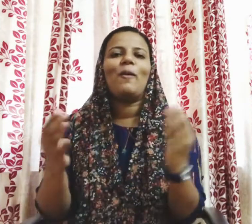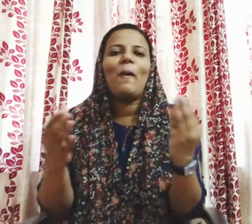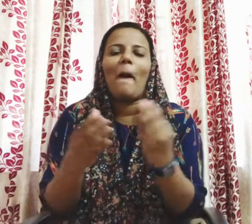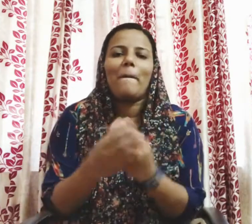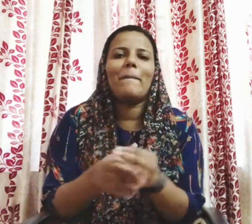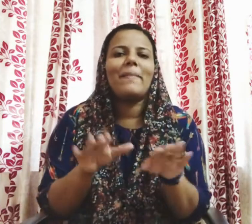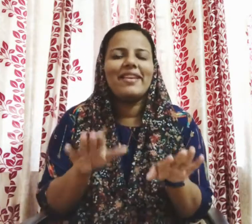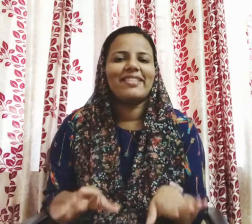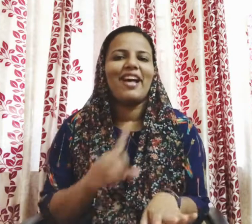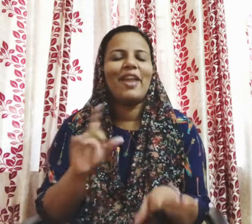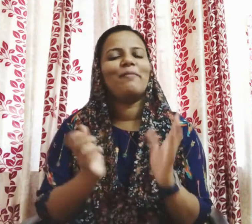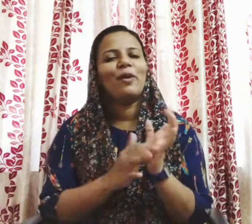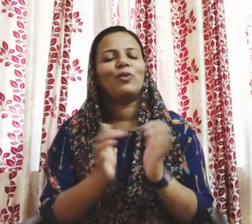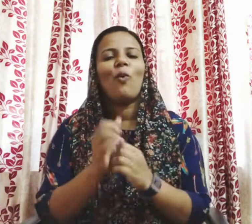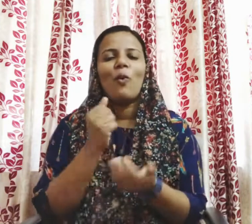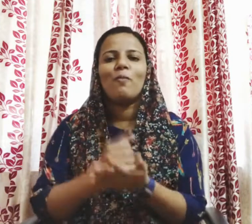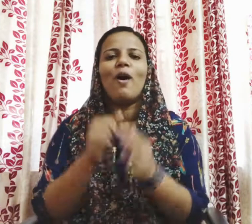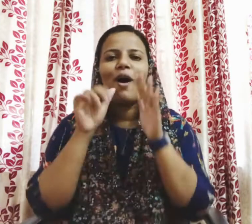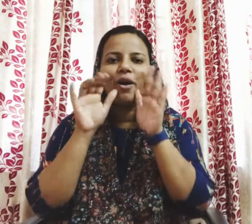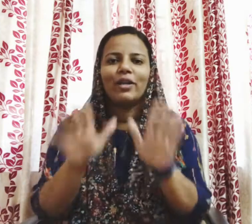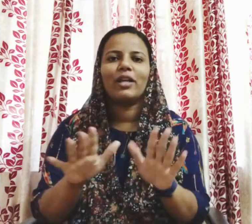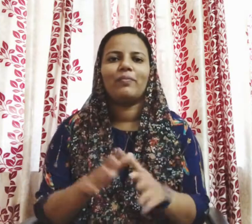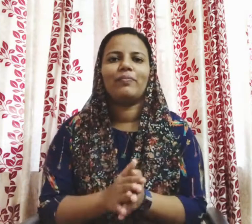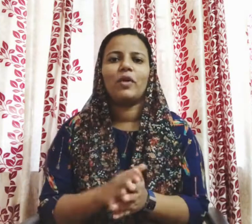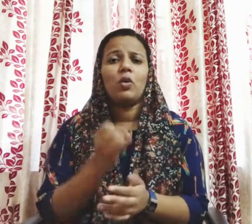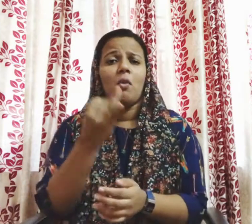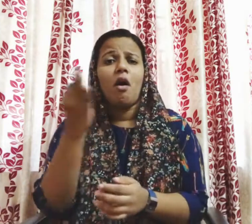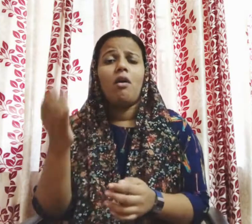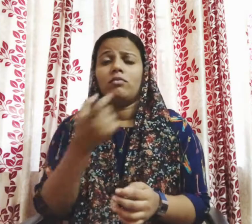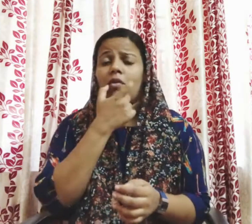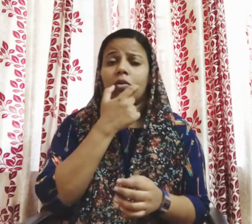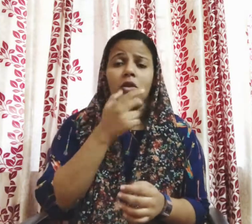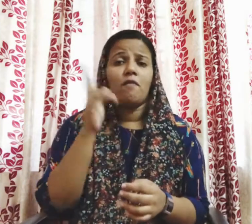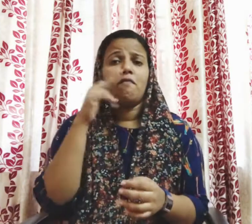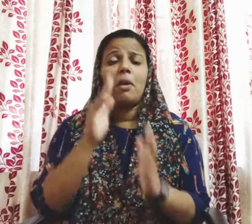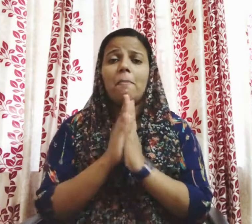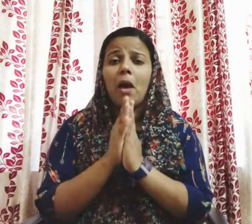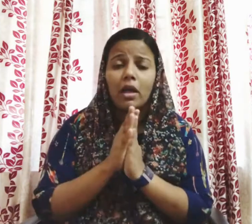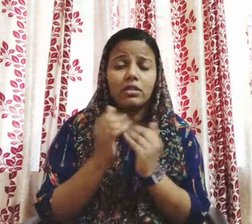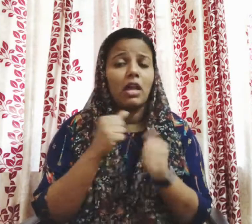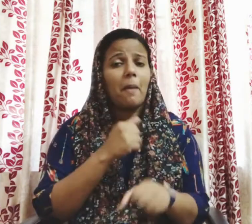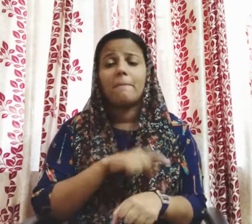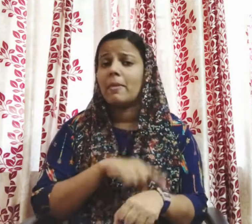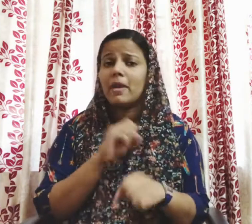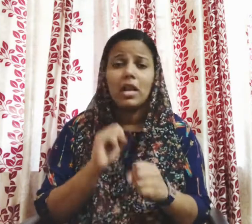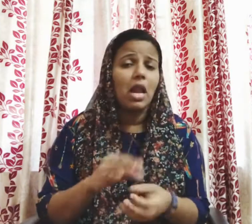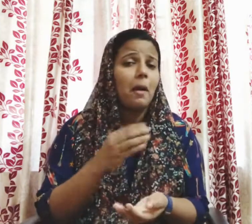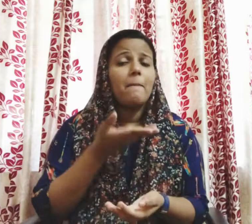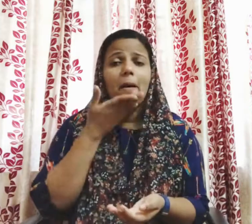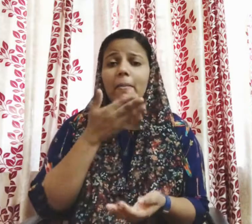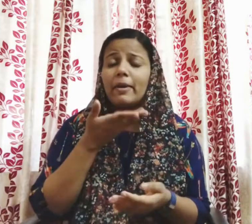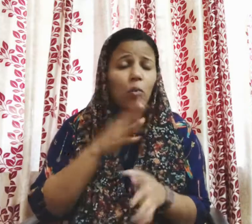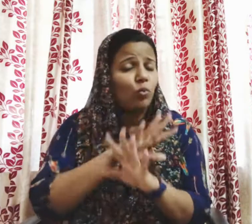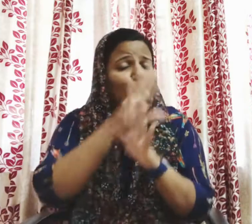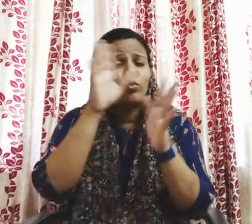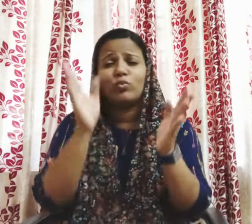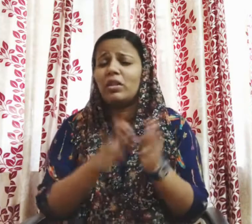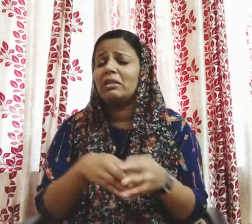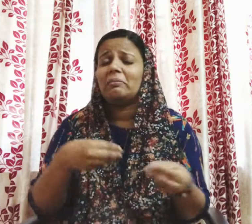ഇരിക്കുന്നവനെ, ദൈവത്തോടുകൂടെ നടക്കുന്നവനെ ദൈവം അനുഗ്രഹിക്കും. പലരോട് ചോദിക്കുമ്പോൾ സഭാരാധന കൂടാൻ സമയമില്ല, കൂട്ടായ്മ കൂടാൻ സമയമില്ല, ബൈബിൾ ക്ലാസ്സിൽ പങ്കെടുക്കാൻ സമയമില്ല, കാരണം